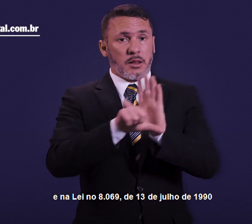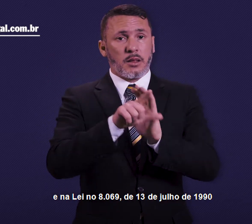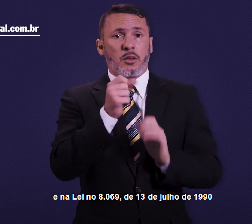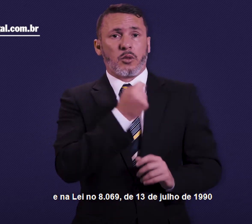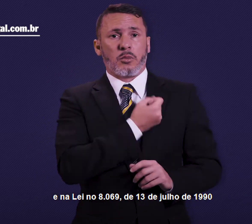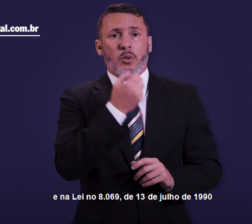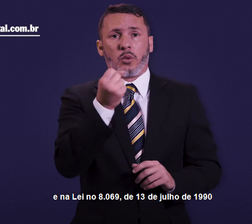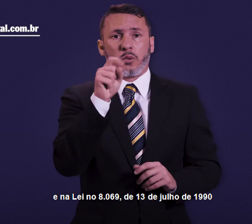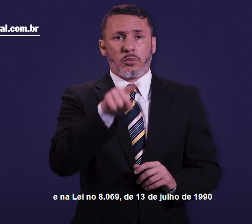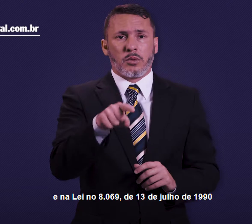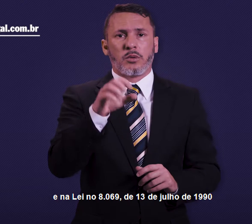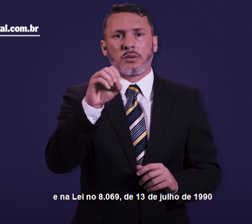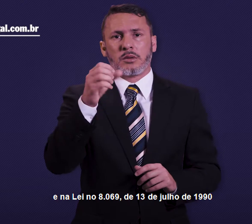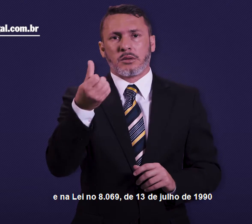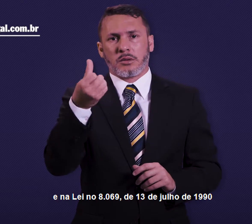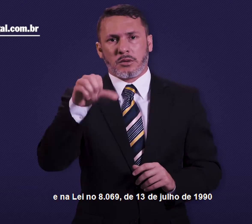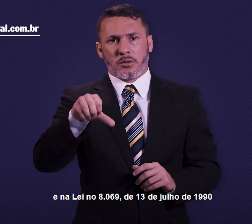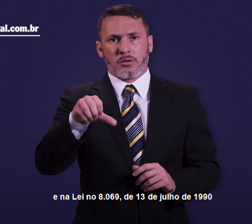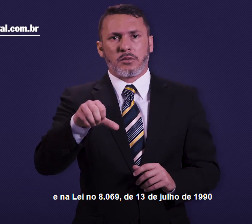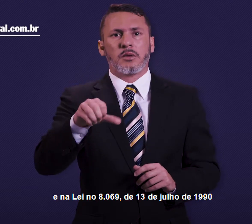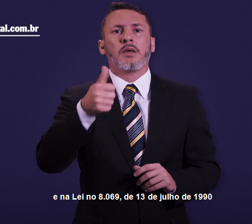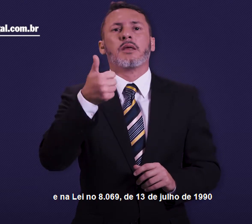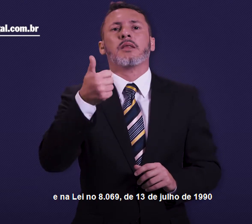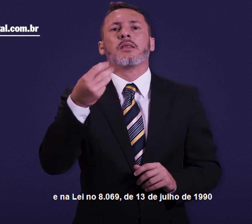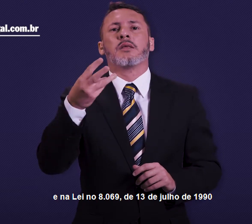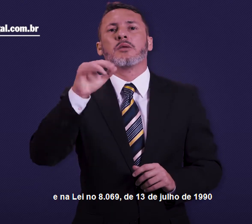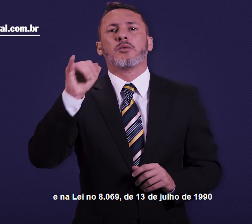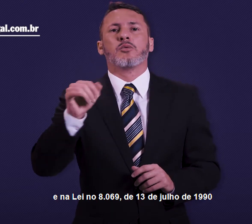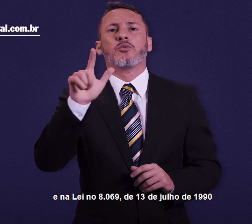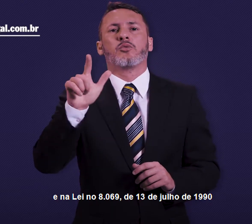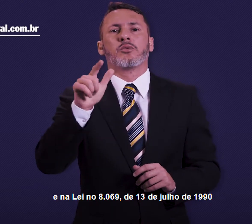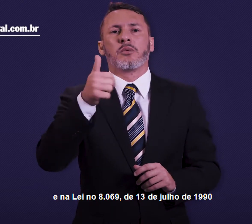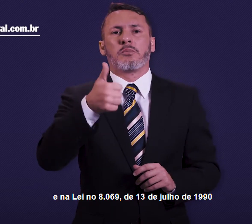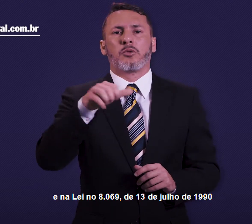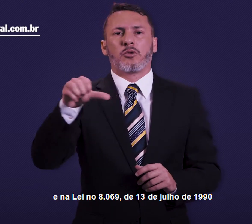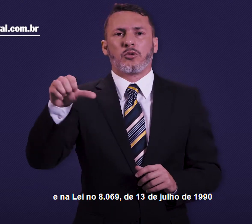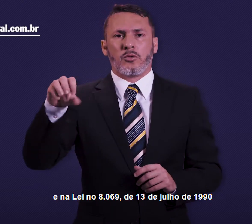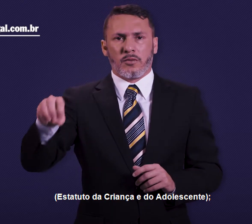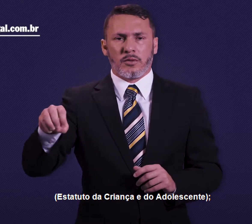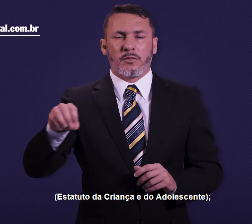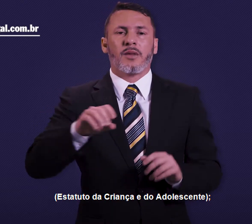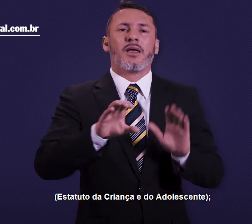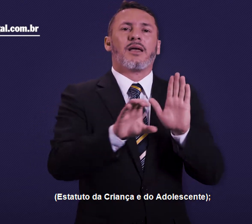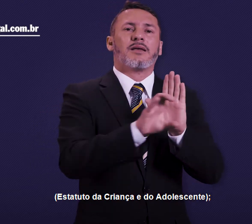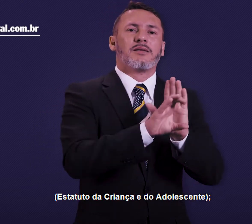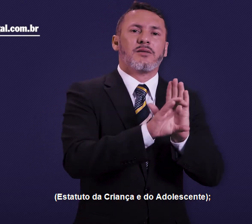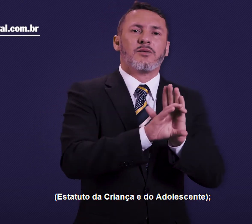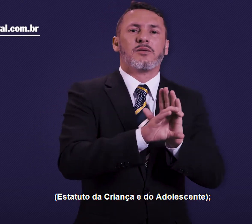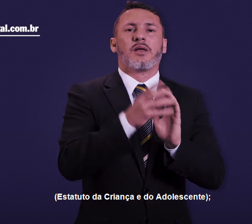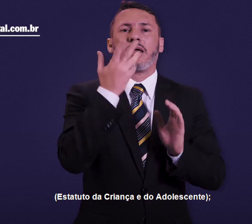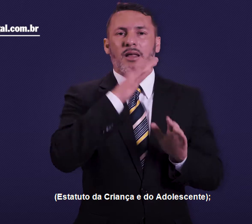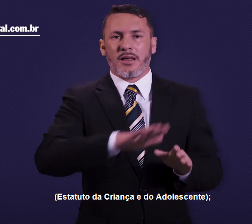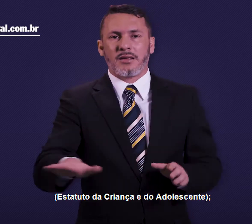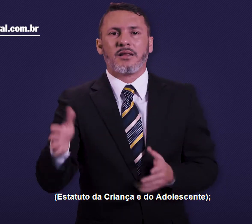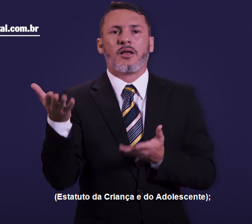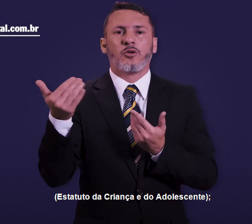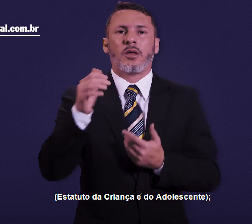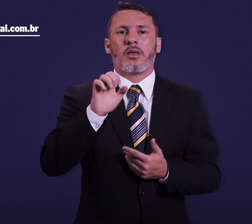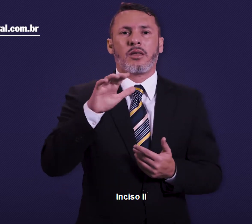nº 8.069, de 13 de julho de 1990, Estatuto da Criança e do Adolescente.